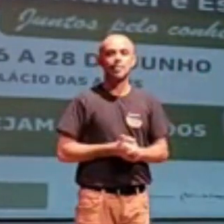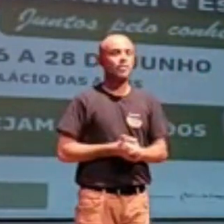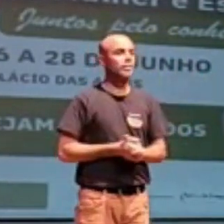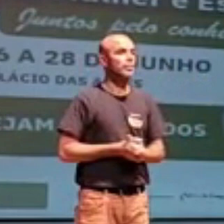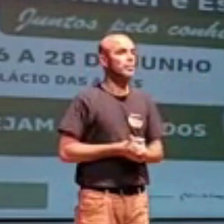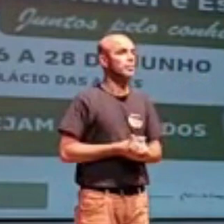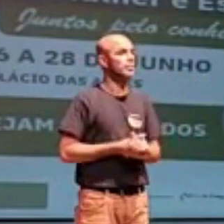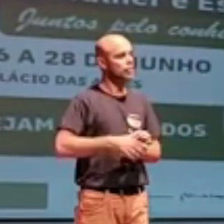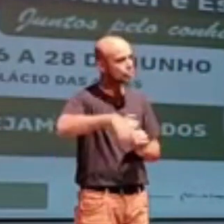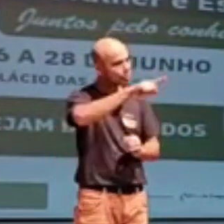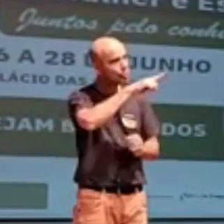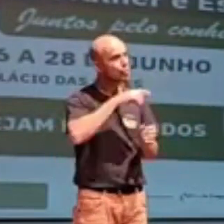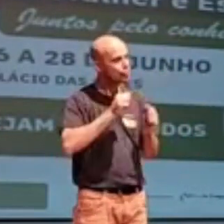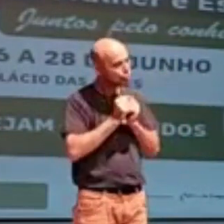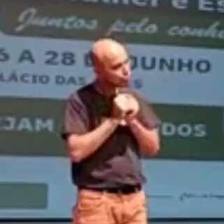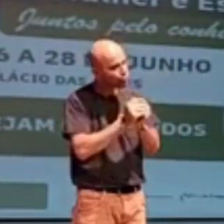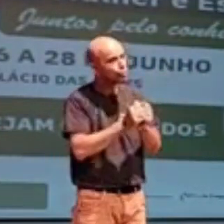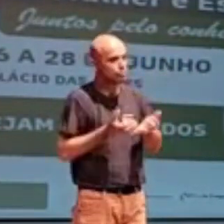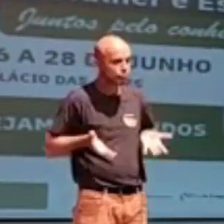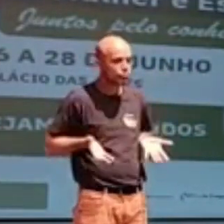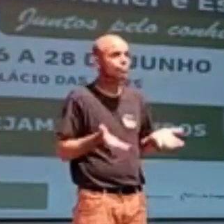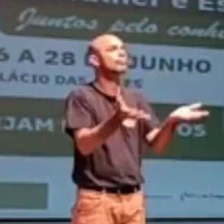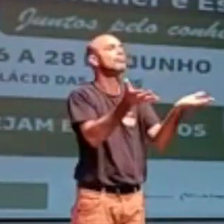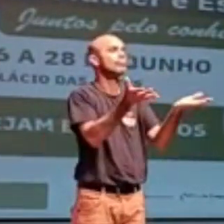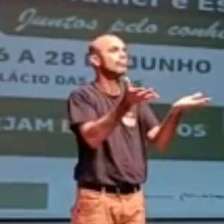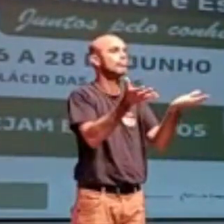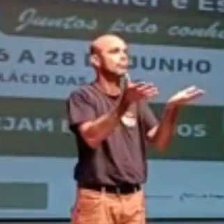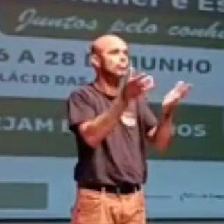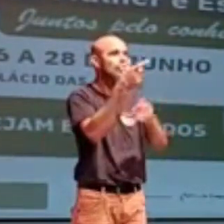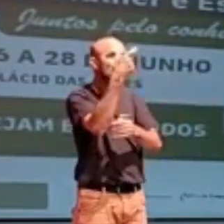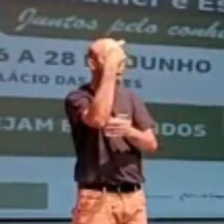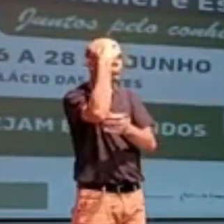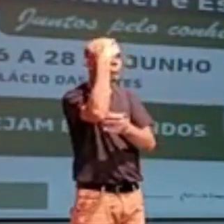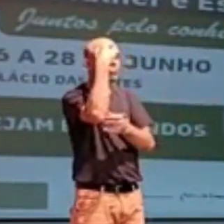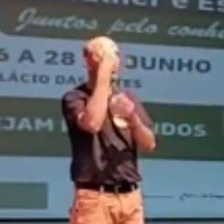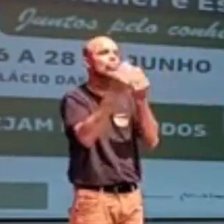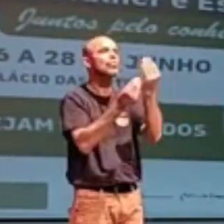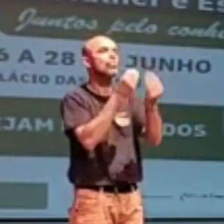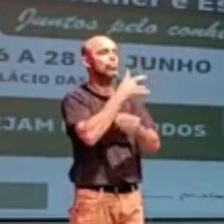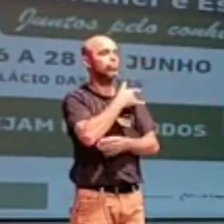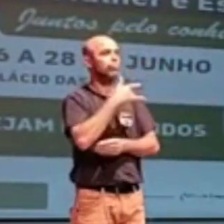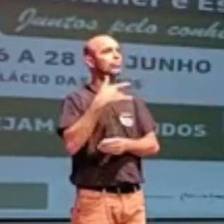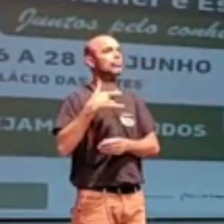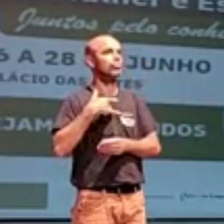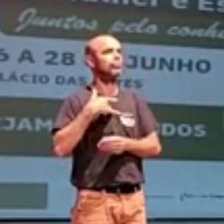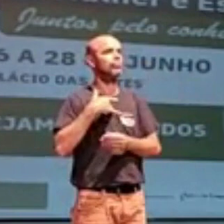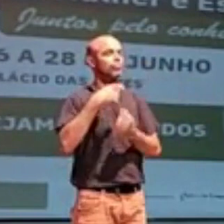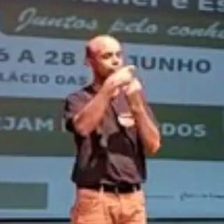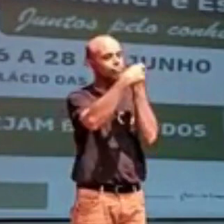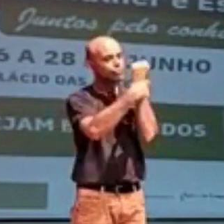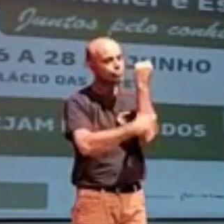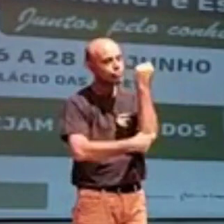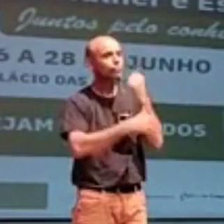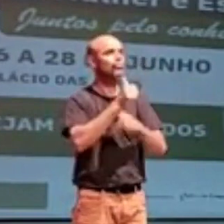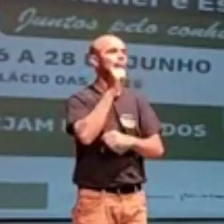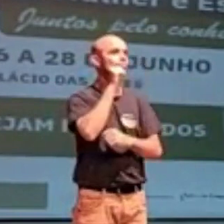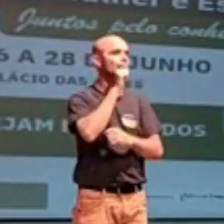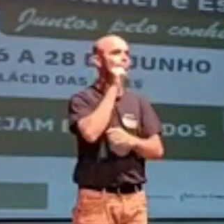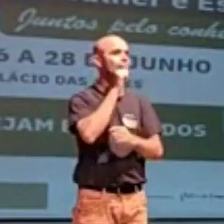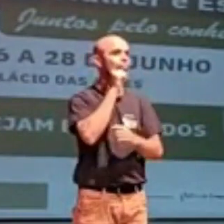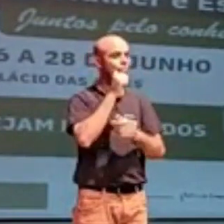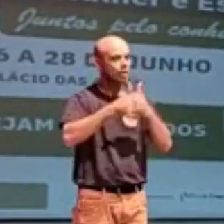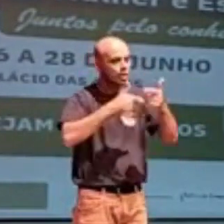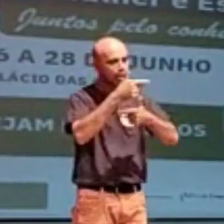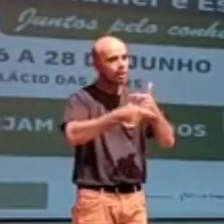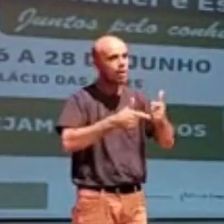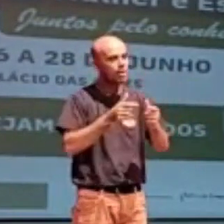Juntos podemos promover uma maior conscientização sobre a importância da saúde da coluna da mulher e trabalhar em conjunto